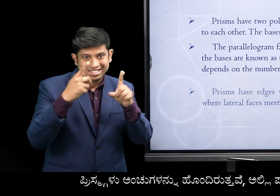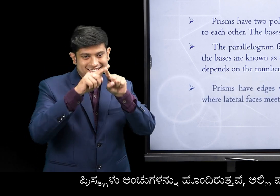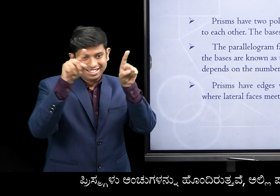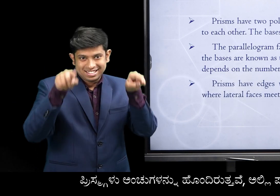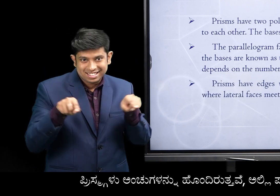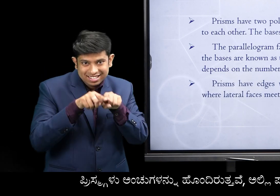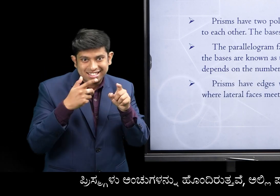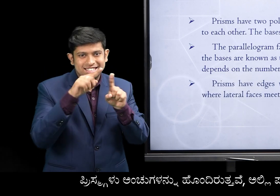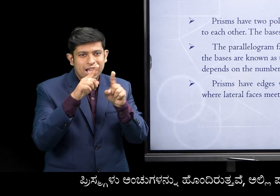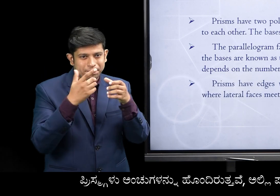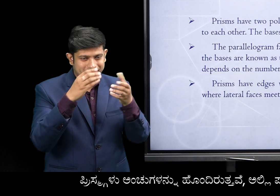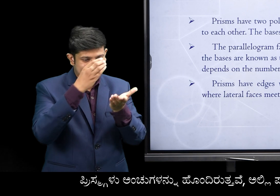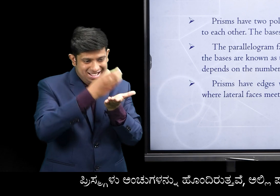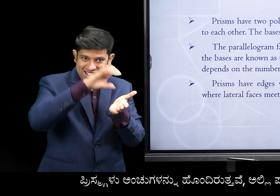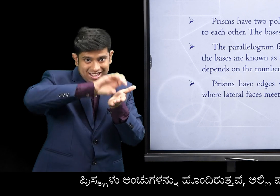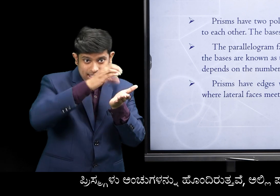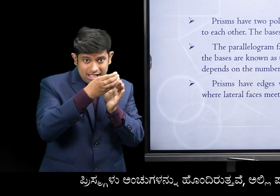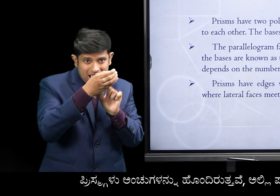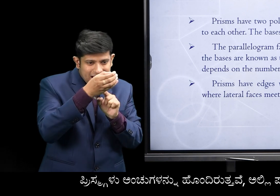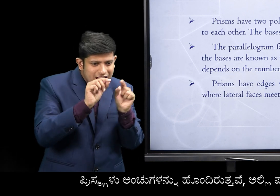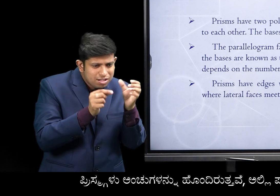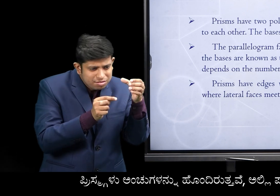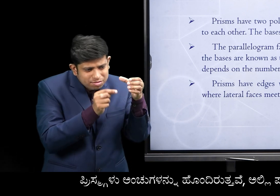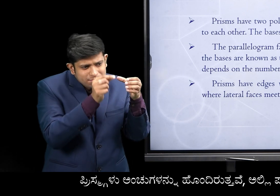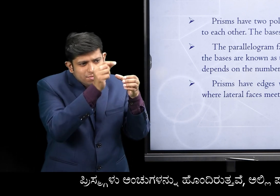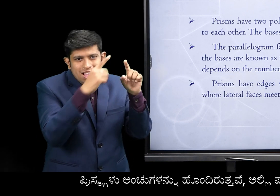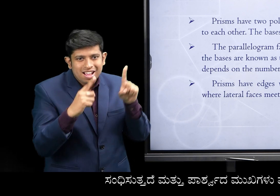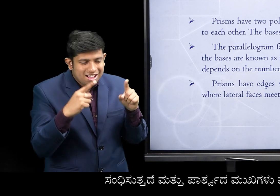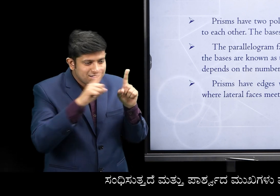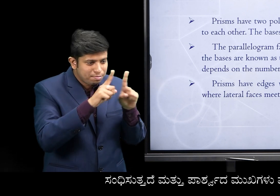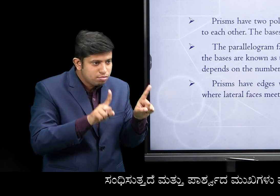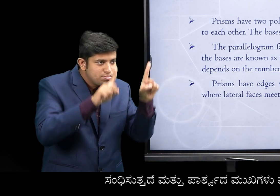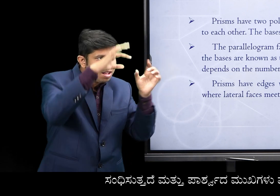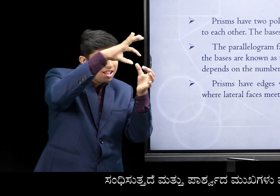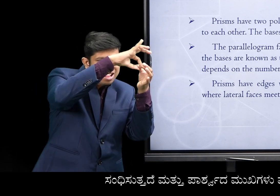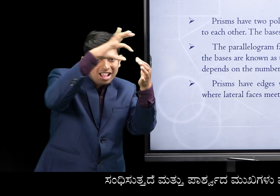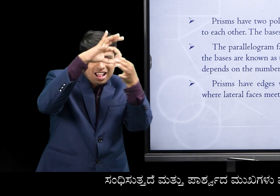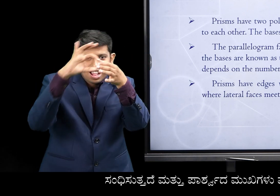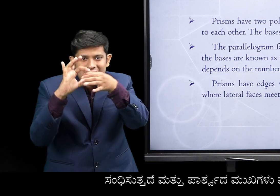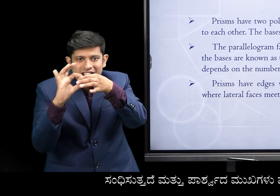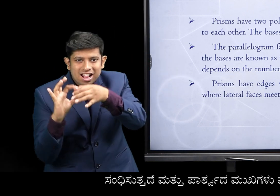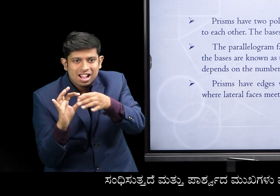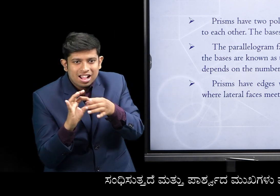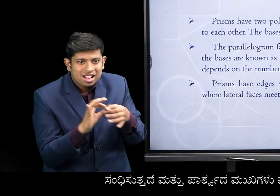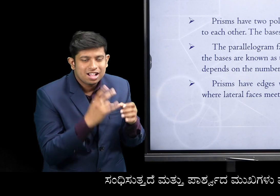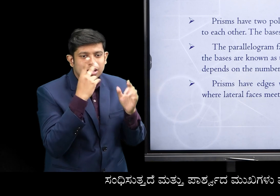ಪ್ರಿಸಂಗಳು ಅಂಚುಗಳನ್ನ ಹೊಂದಿರುತ್ತವೆ. ಅಲ್ಲಿ ಪಾರ್ಶ್ವದ ಮುಖಗಳು ಬೇಸ್ಗಳನ್ನ ಸಂಧಿಸುತ್ತೆ ಮತ್ತು ಪಾರ್ಶ್ವದ ಮುಖಗಳು ಪರಸ್ಪರ